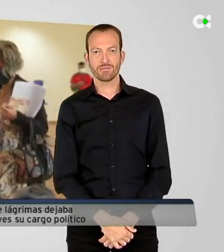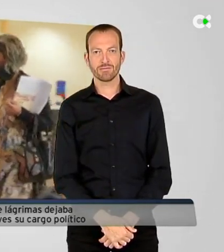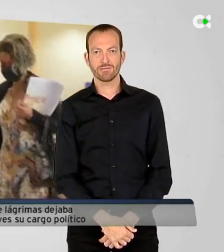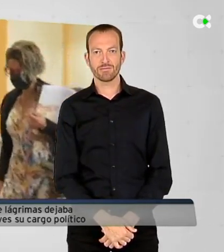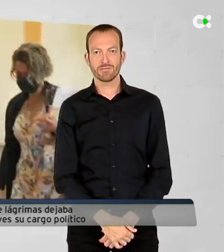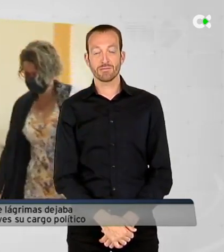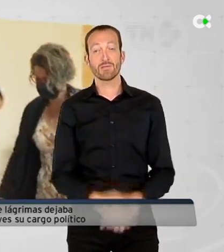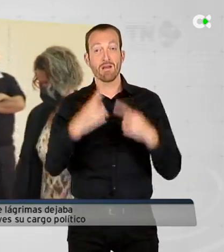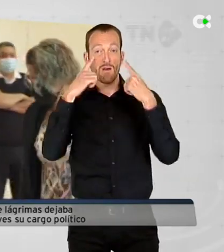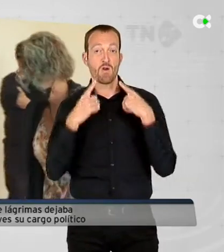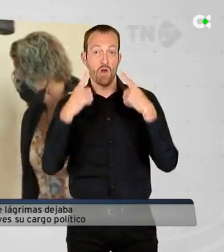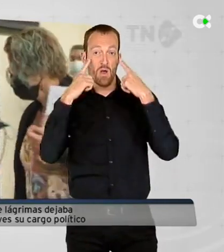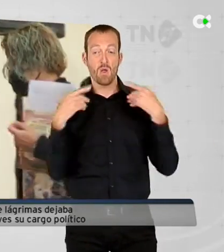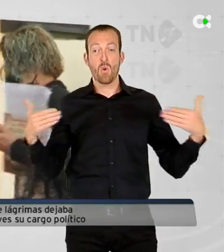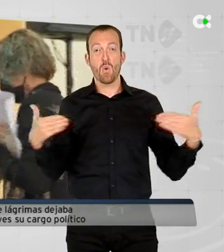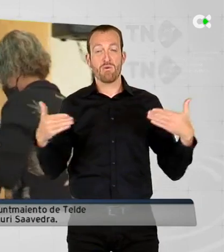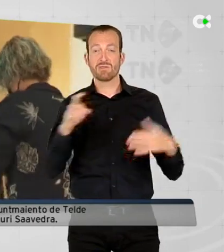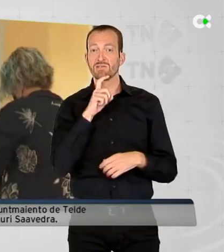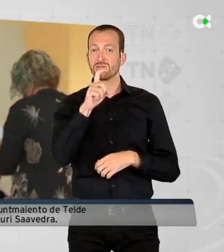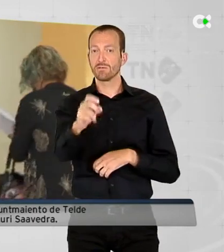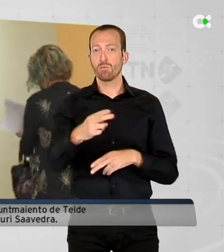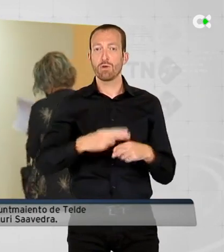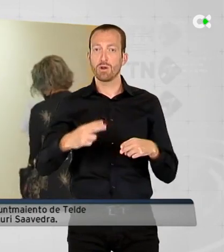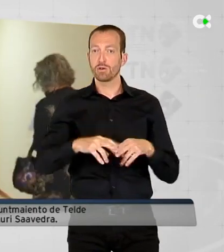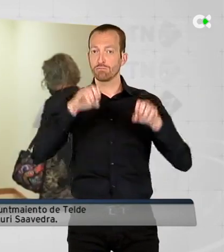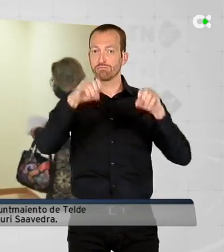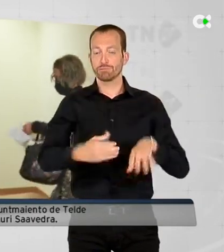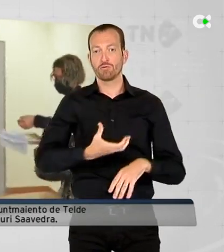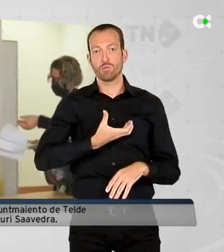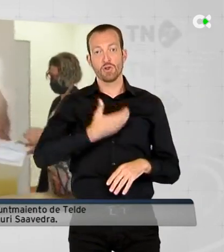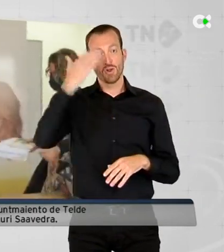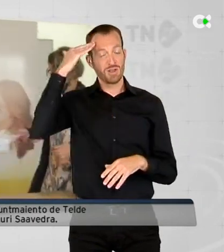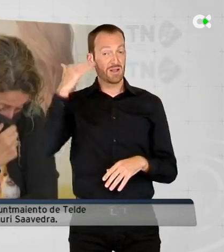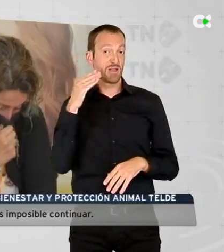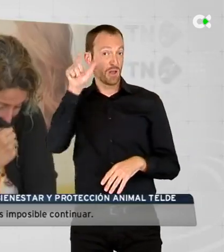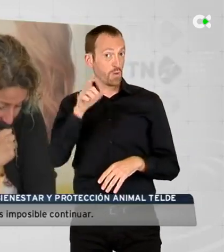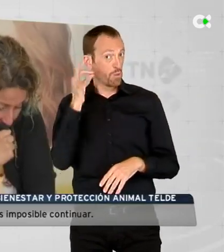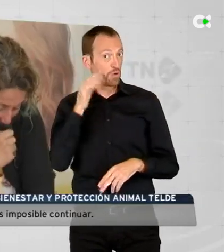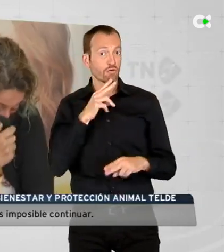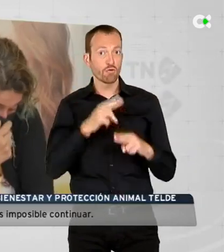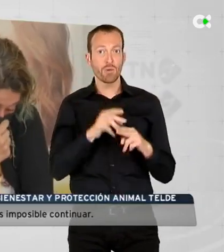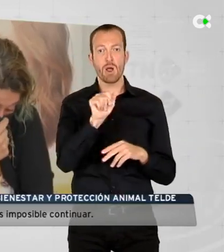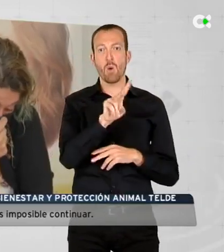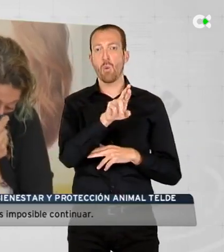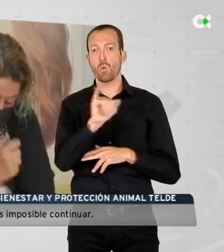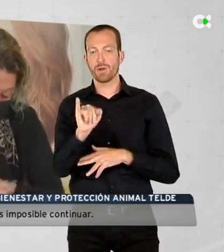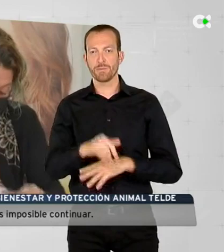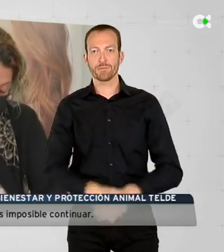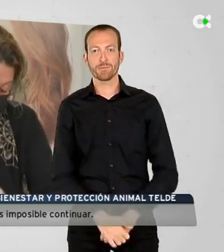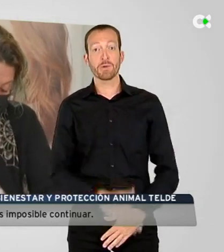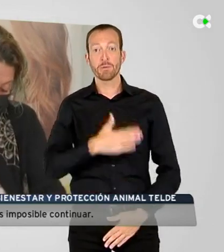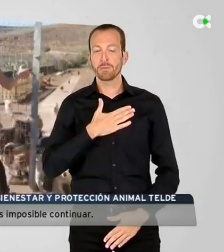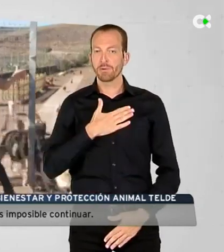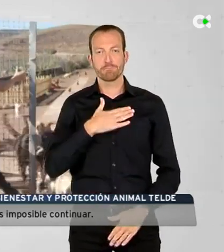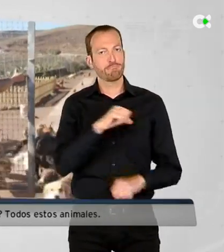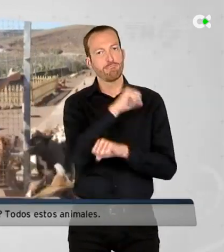Entre lágrimas dejaba este jueves su cargo político en el ayuntamiento de Telde, Auri Isavedra. Para mí es imposible